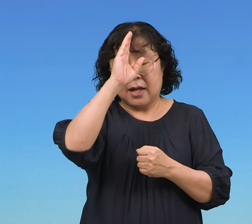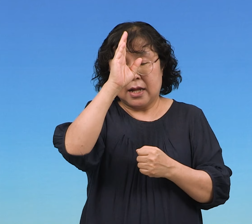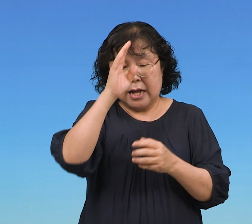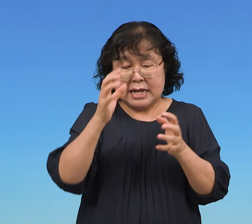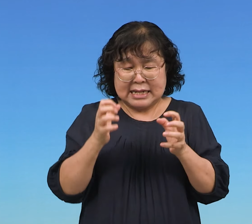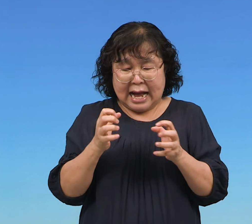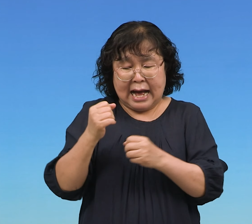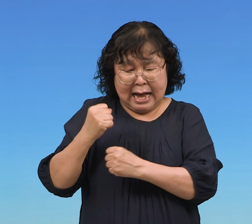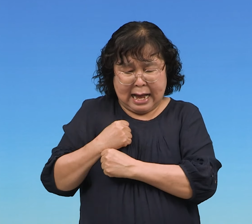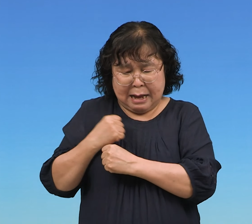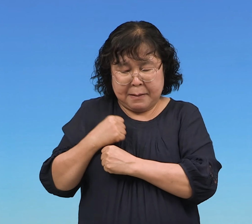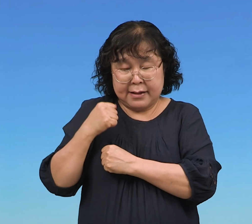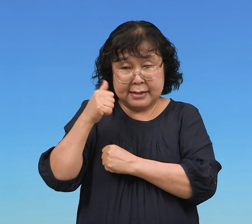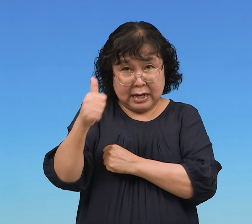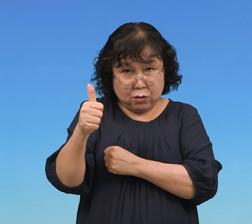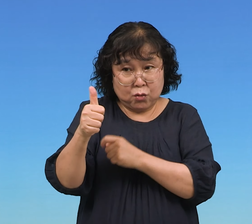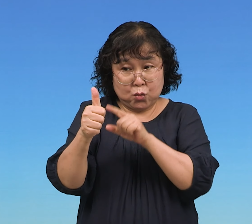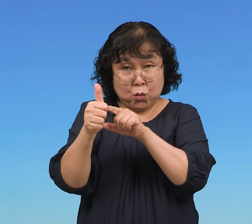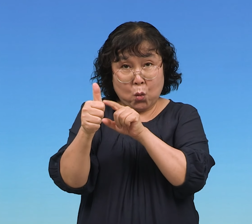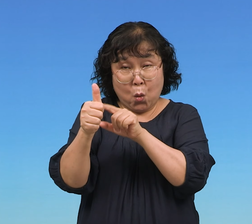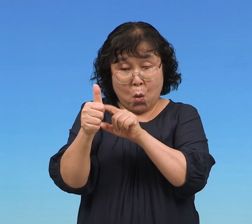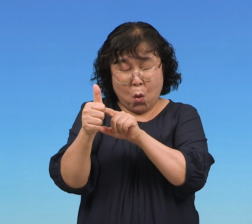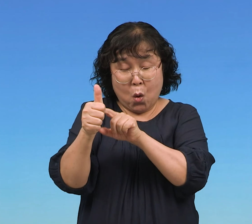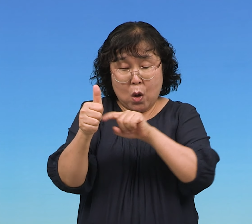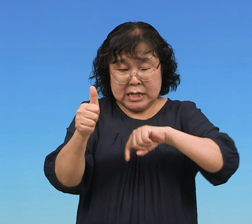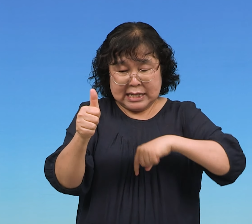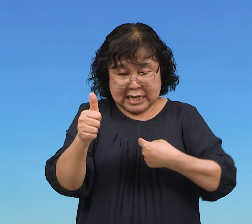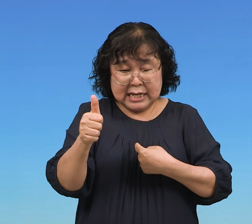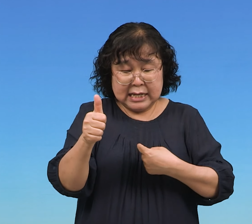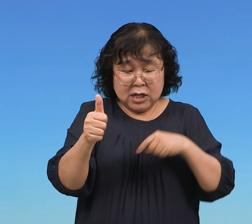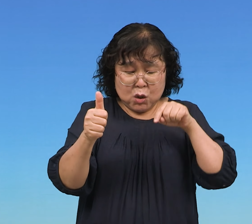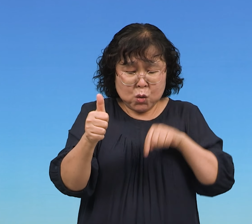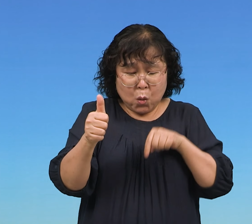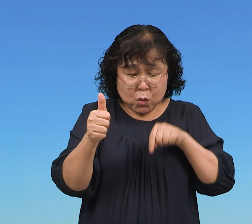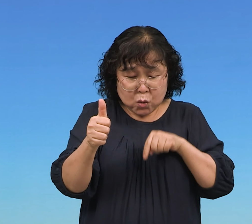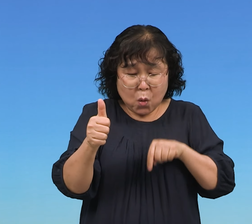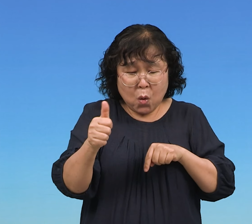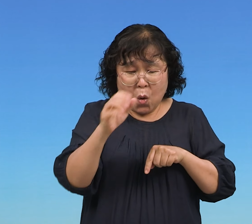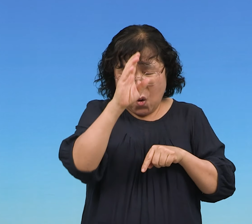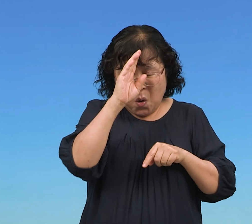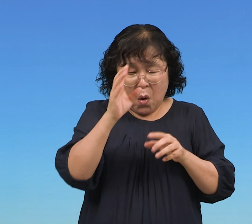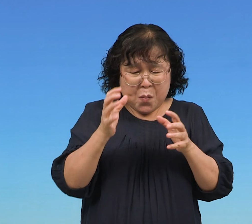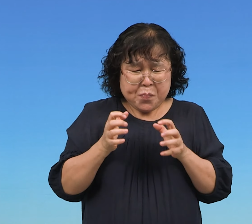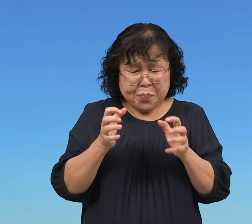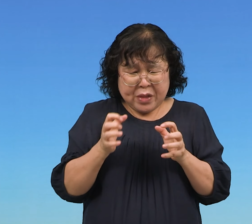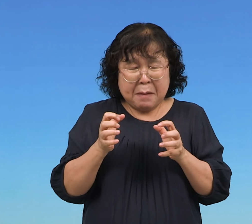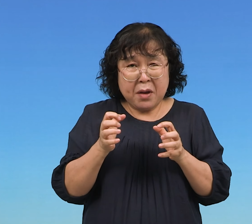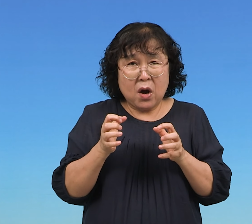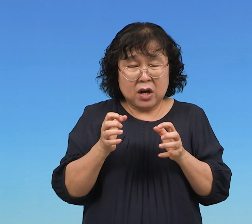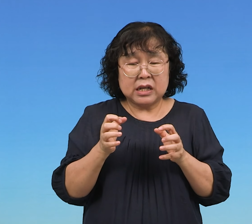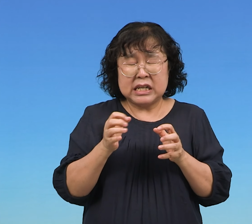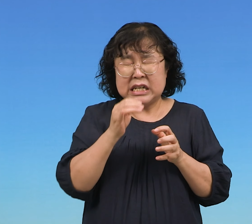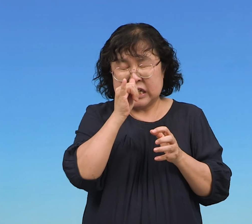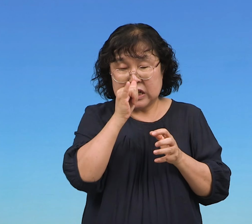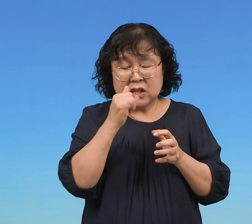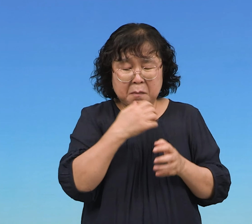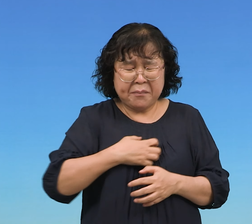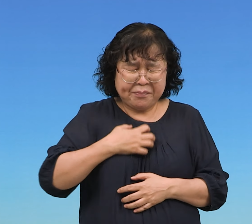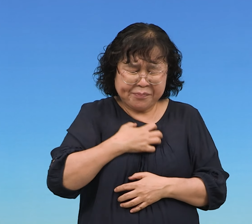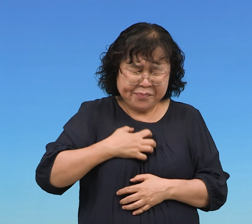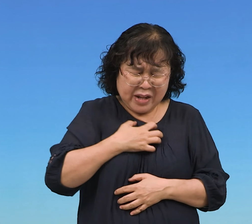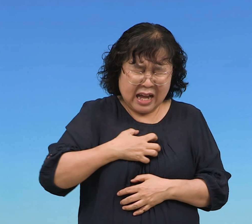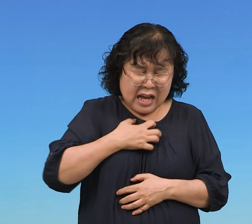가리어서 백성들은 바라보지 못하지만 본인은 알고 있는 이 나병이라는 가슴 아픈 병을